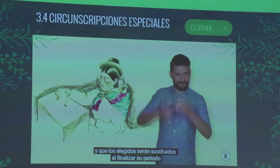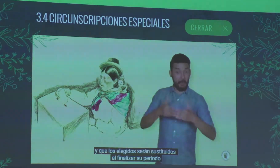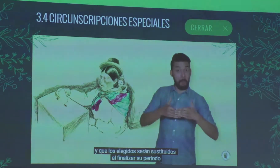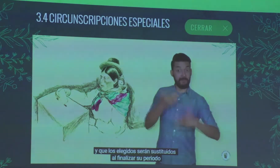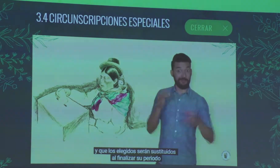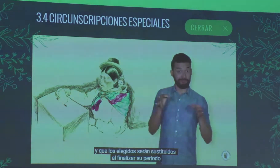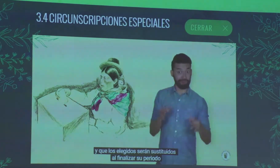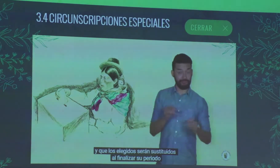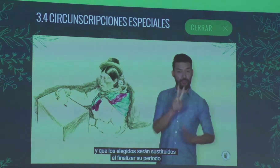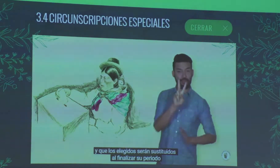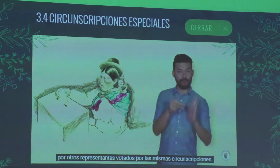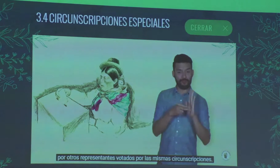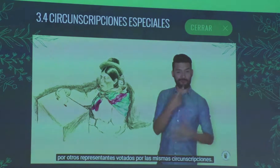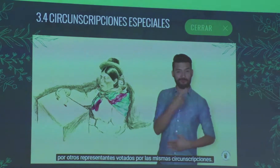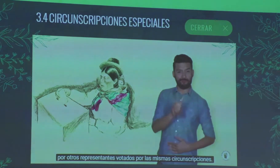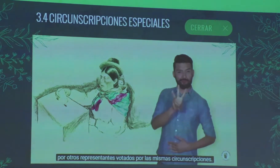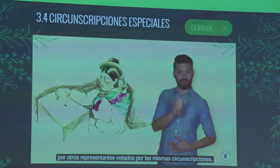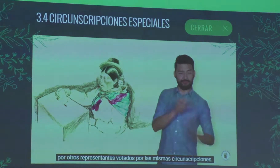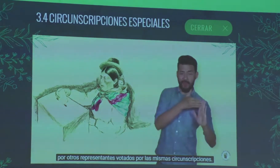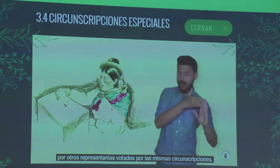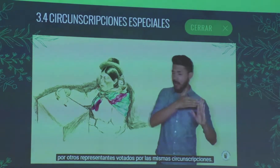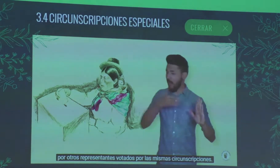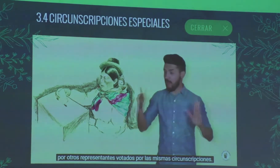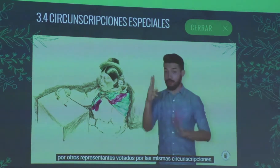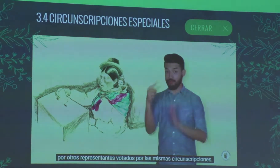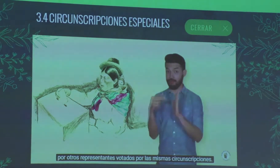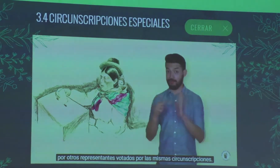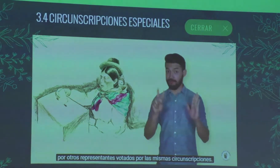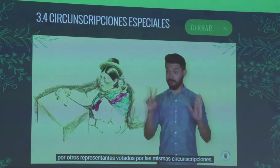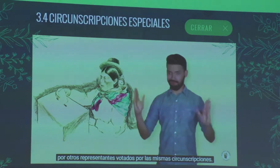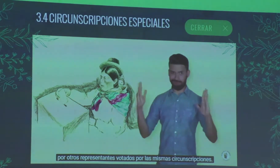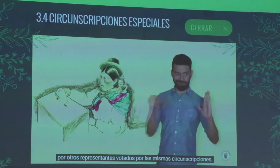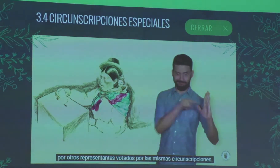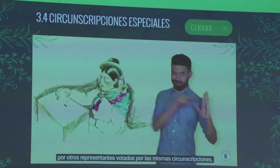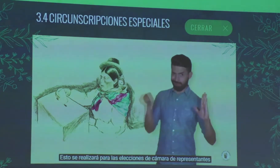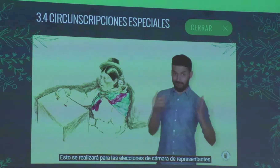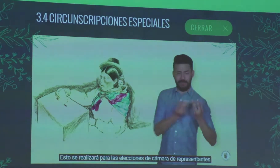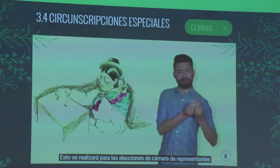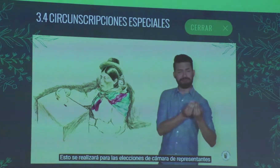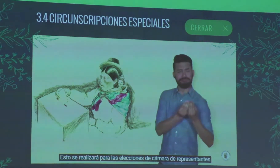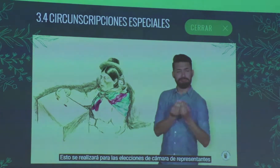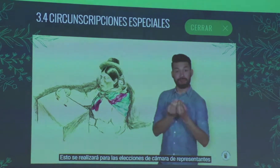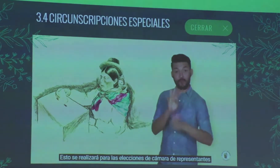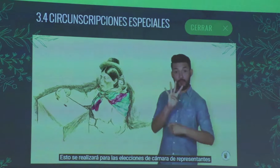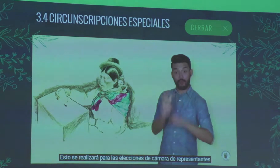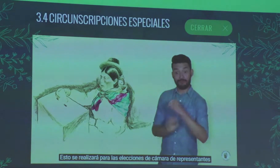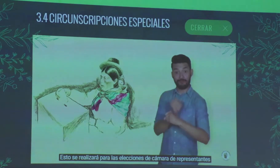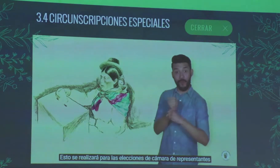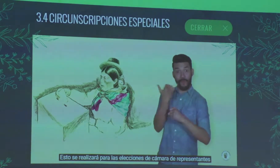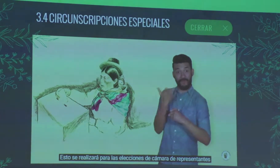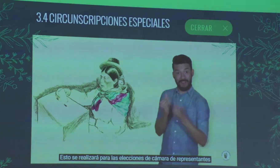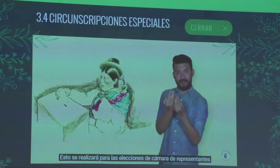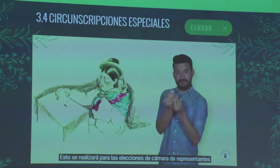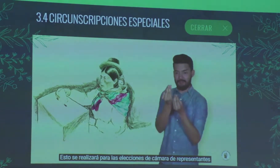sustituidos al finalizar su periodo por otros representantes votados por las mismas circunscripciones. Esto se realizará para las elecciones